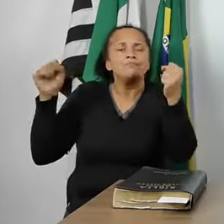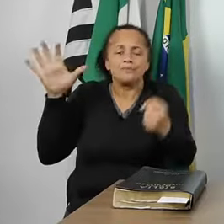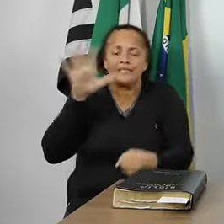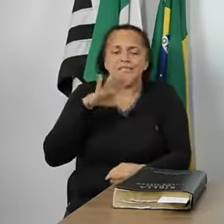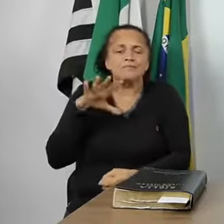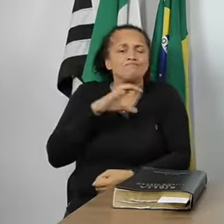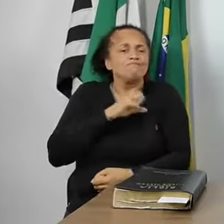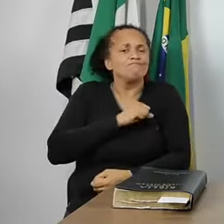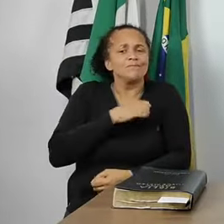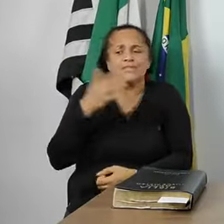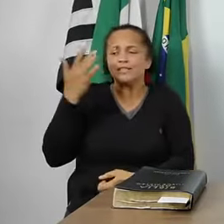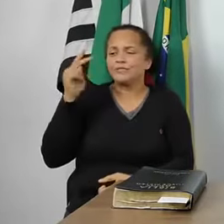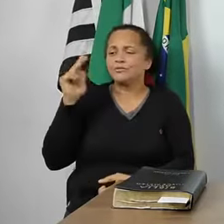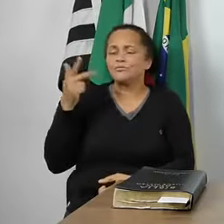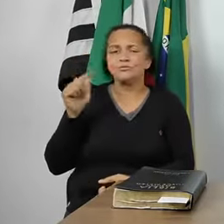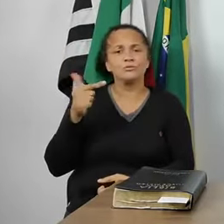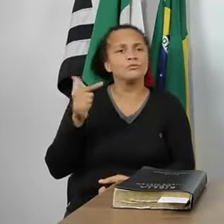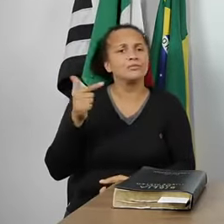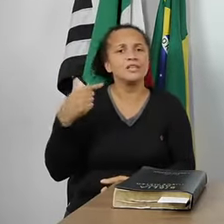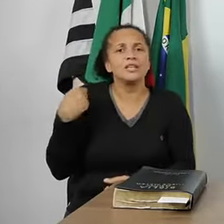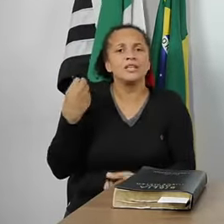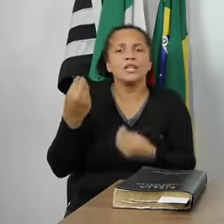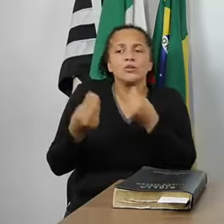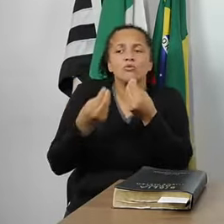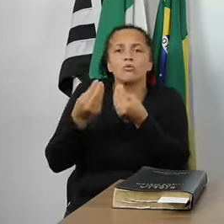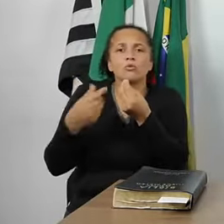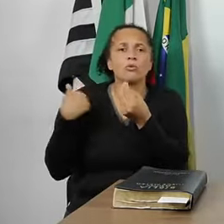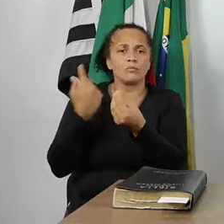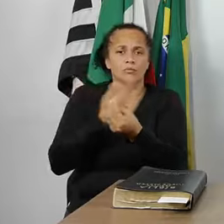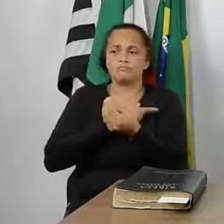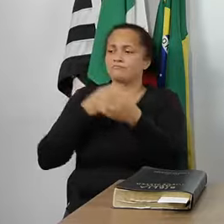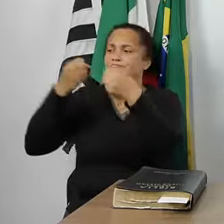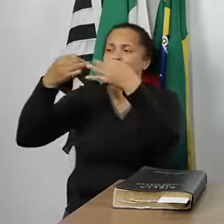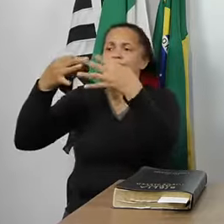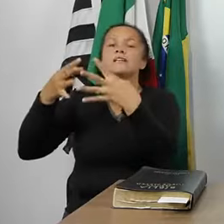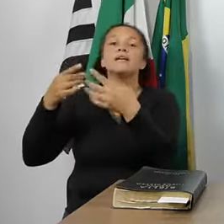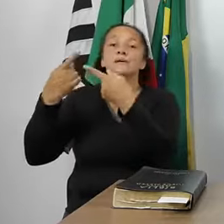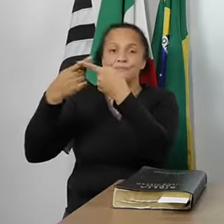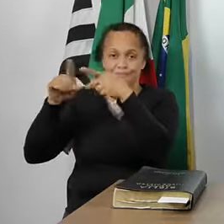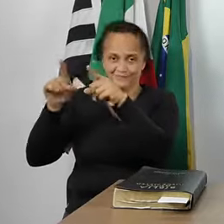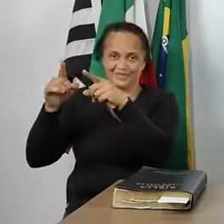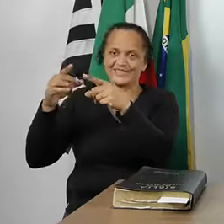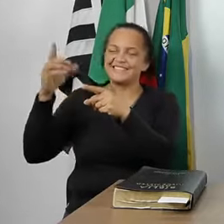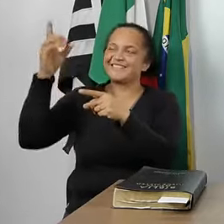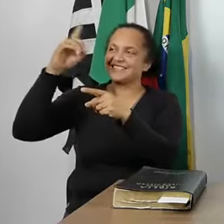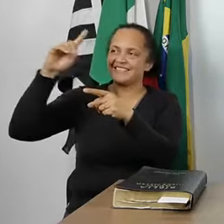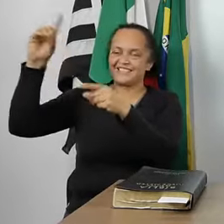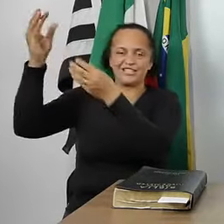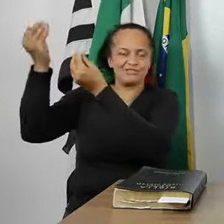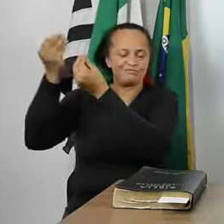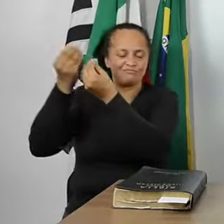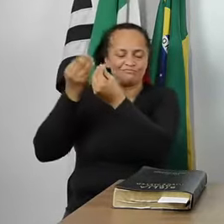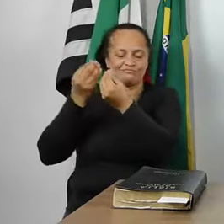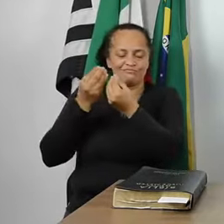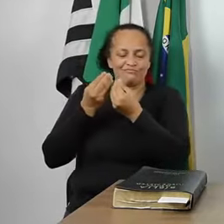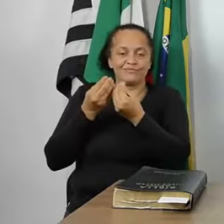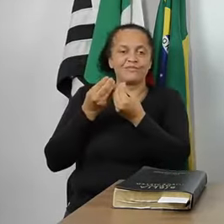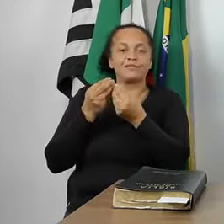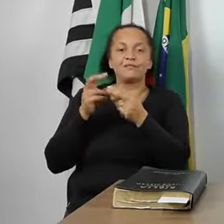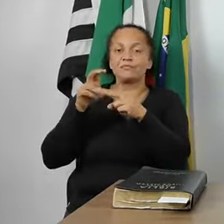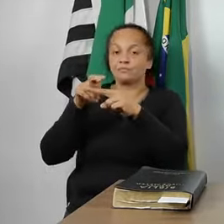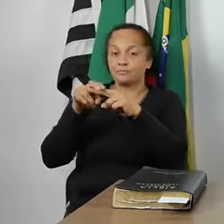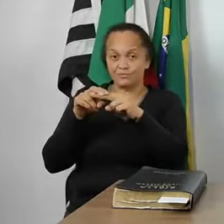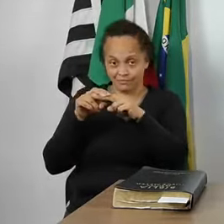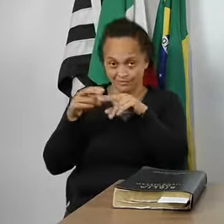magnífico, Ele nos deu a condição, Ele nos deu uma condição em Cristo Jesus